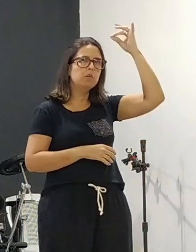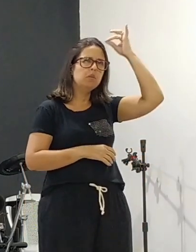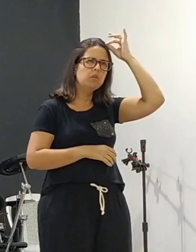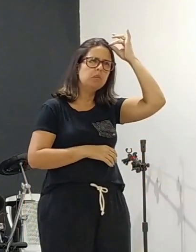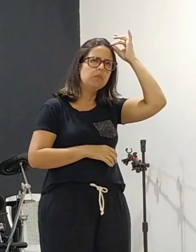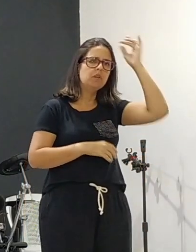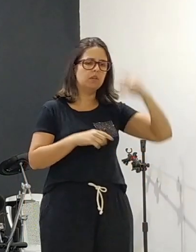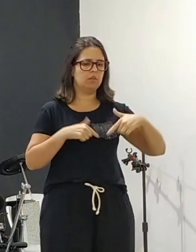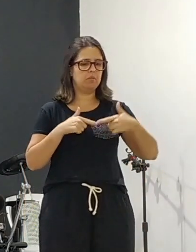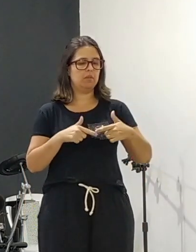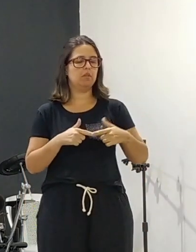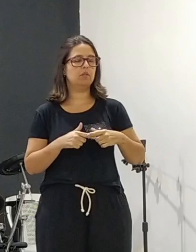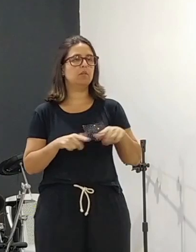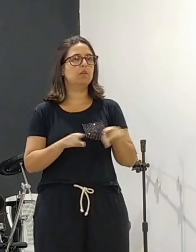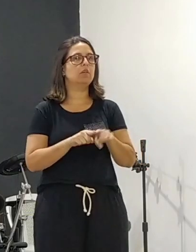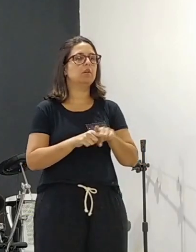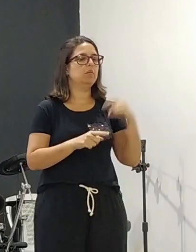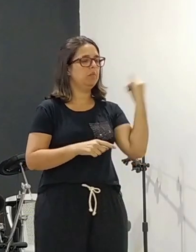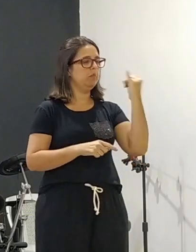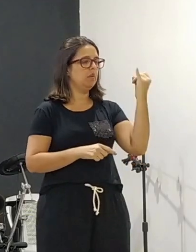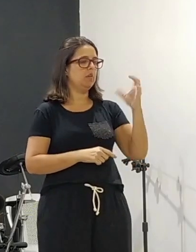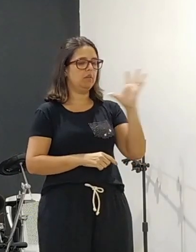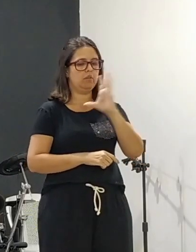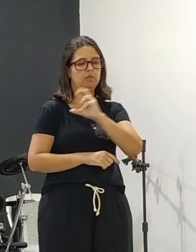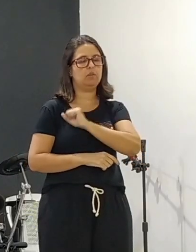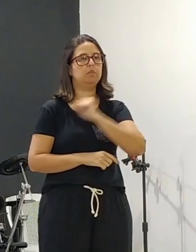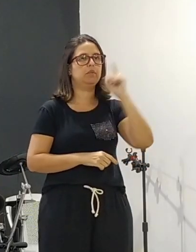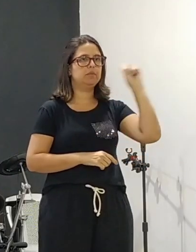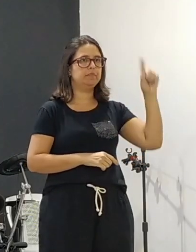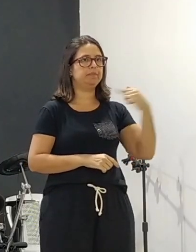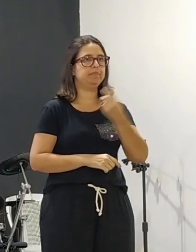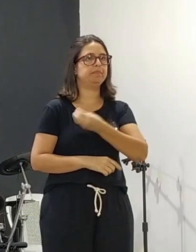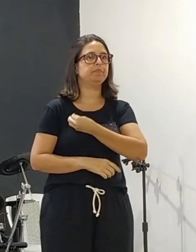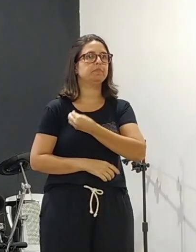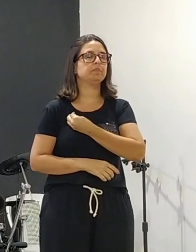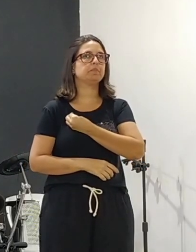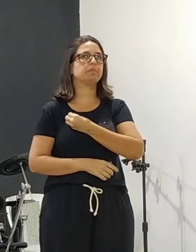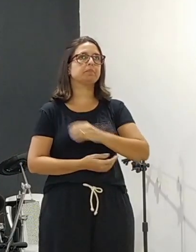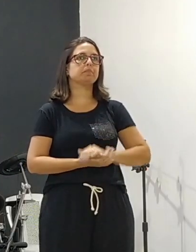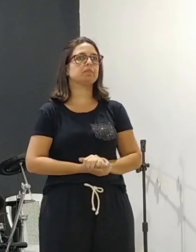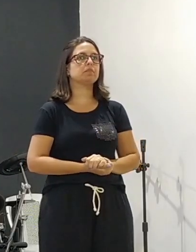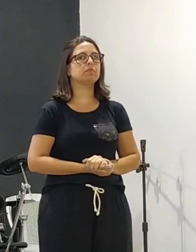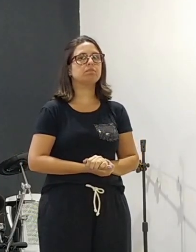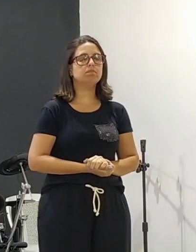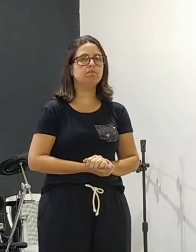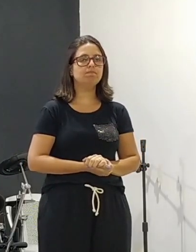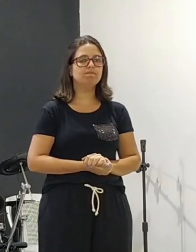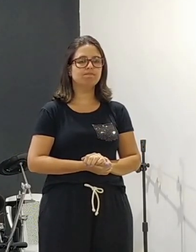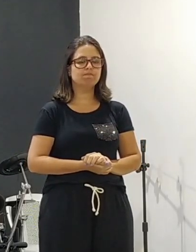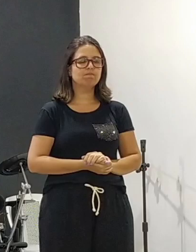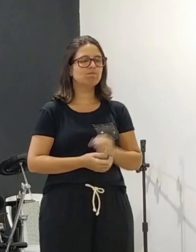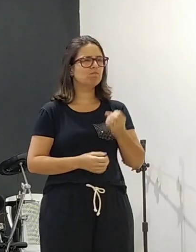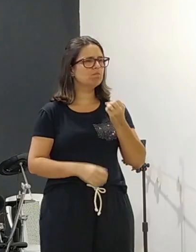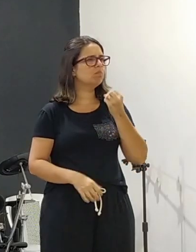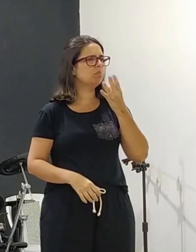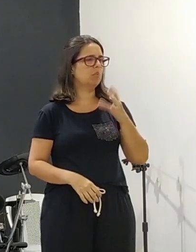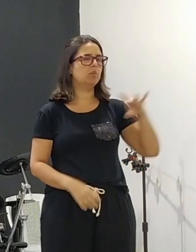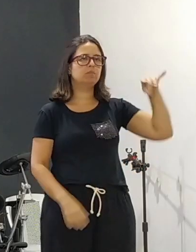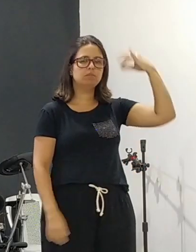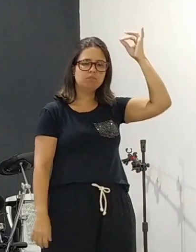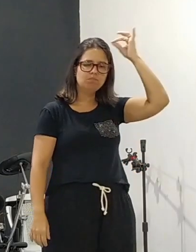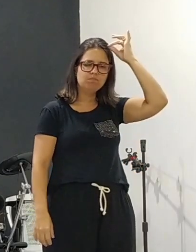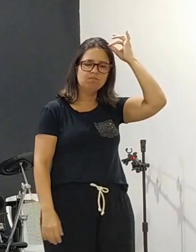o amor, a importância do amor de Deus na nossa vida. E foi muito bacana o que o Espírito